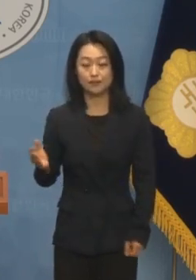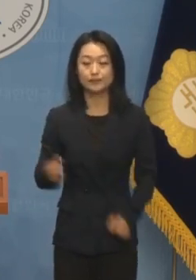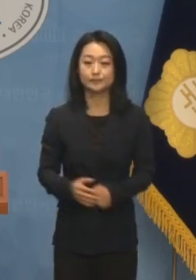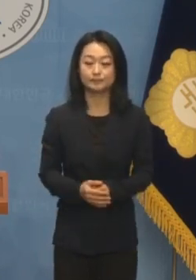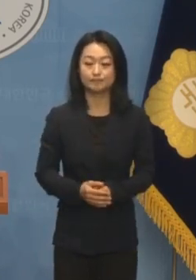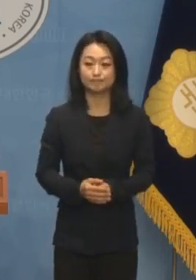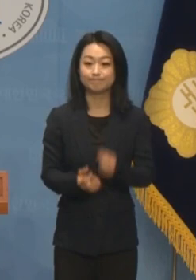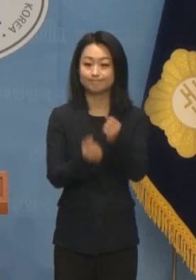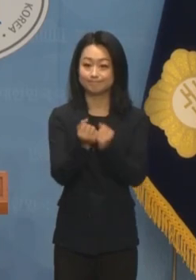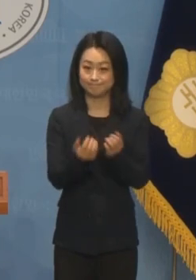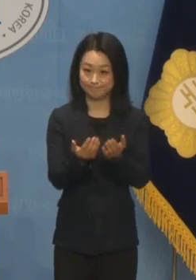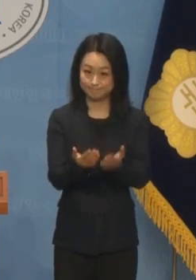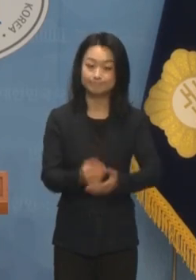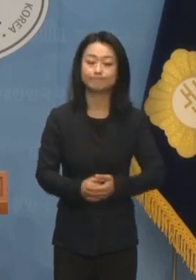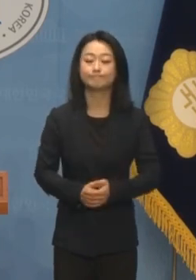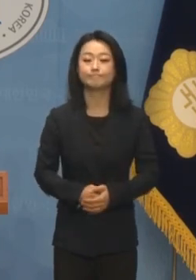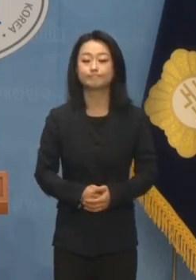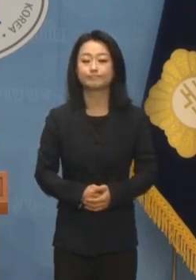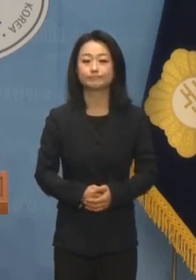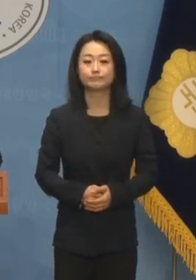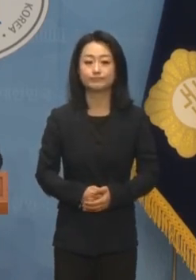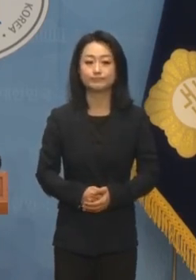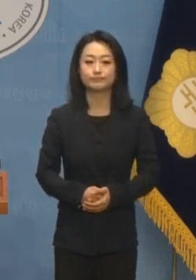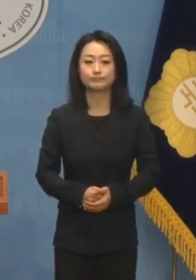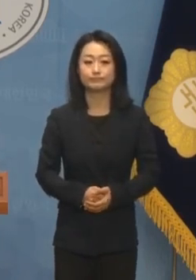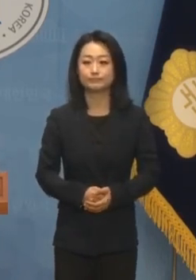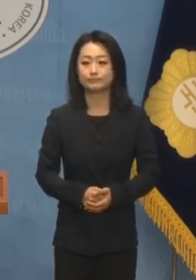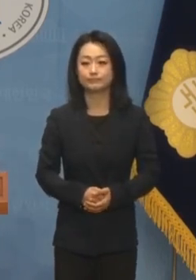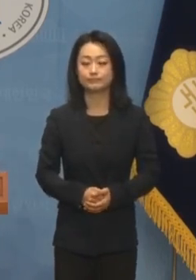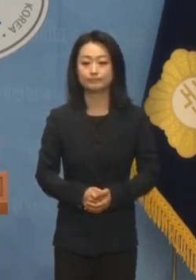기자회견을 시작하겠습니다.